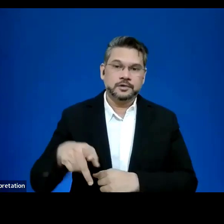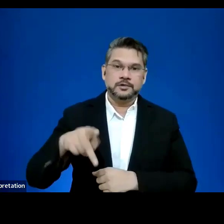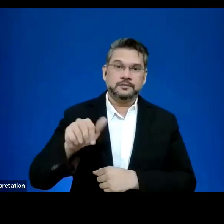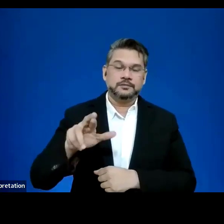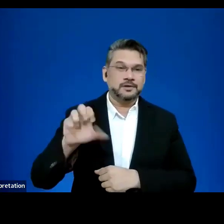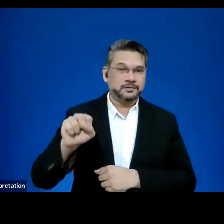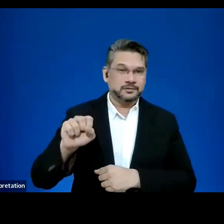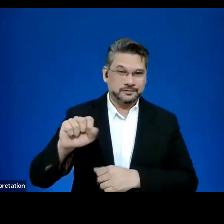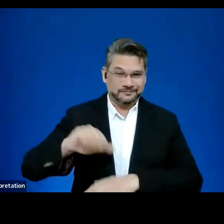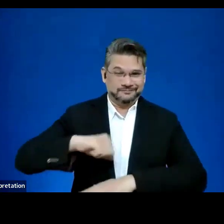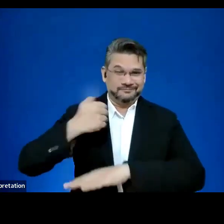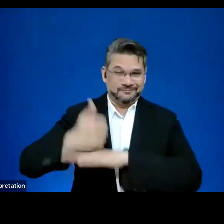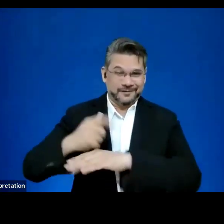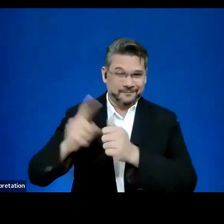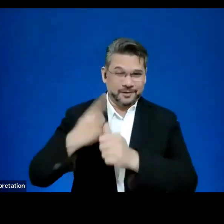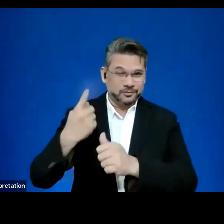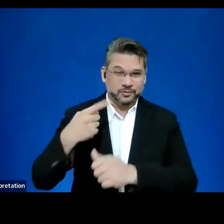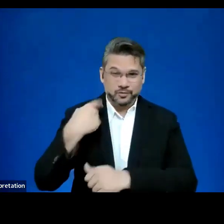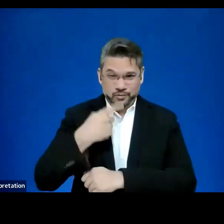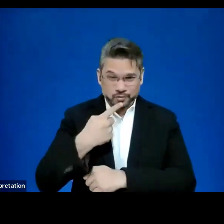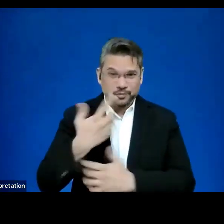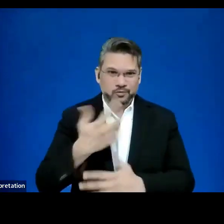因为他是在斯里兰卡的社区，